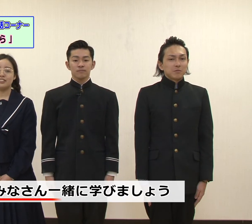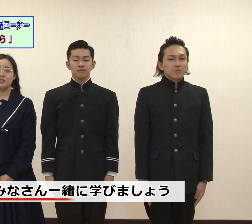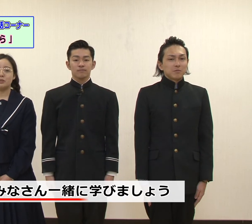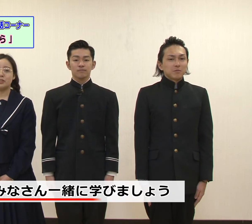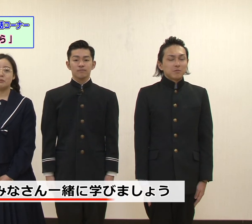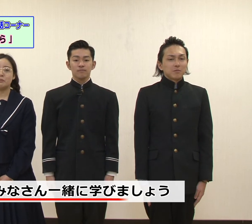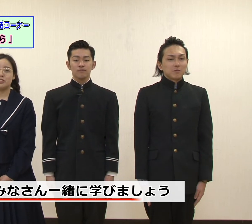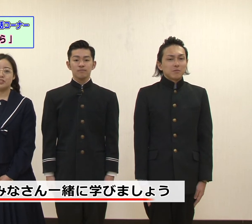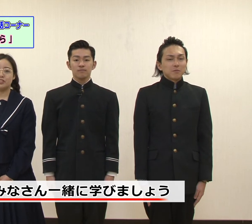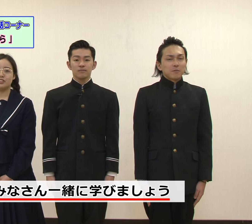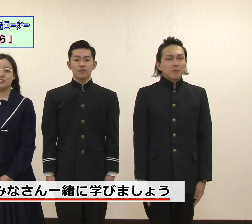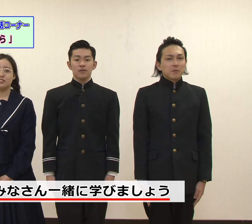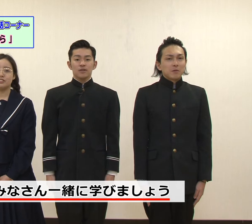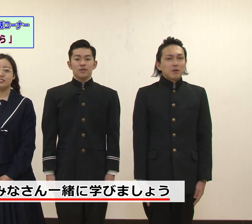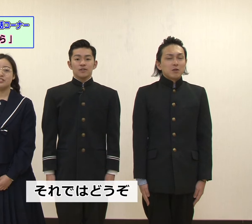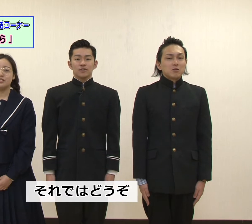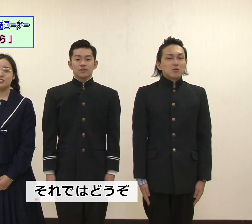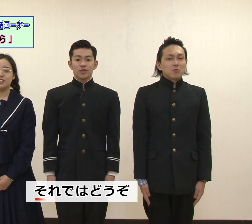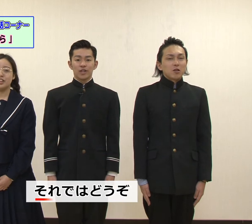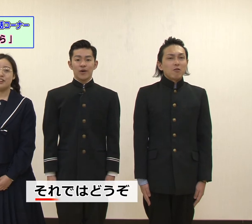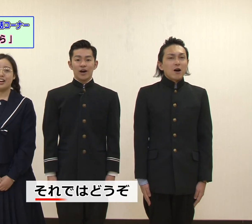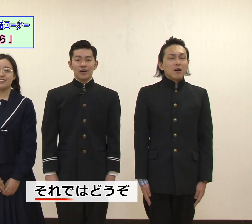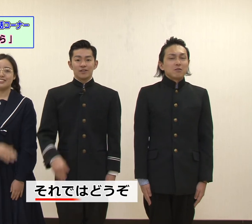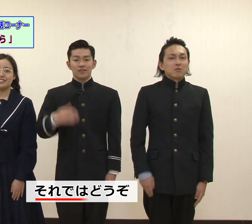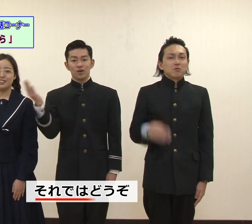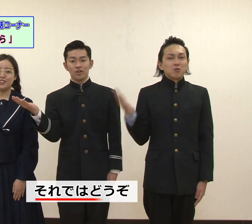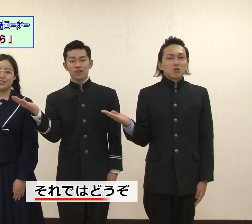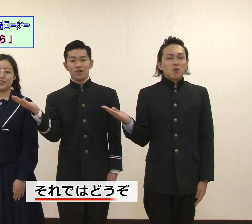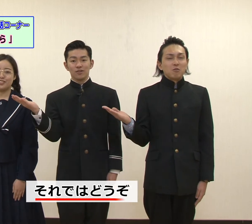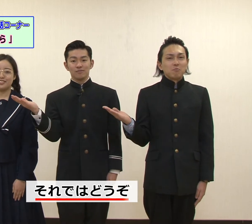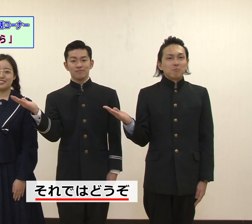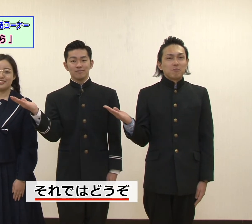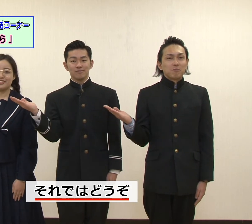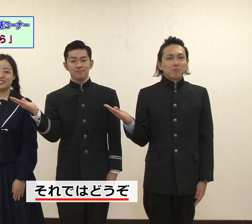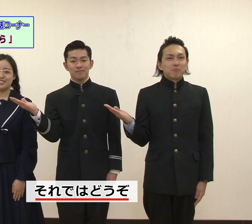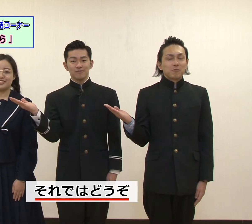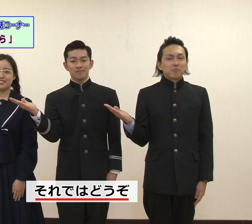緒に学びましょう。 それではどうぞ。